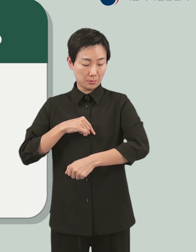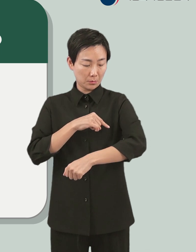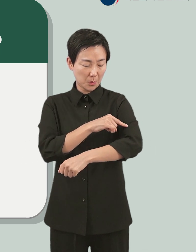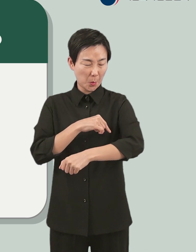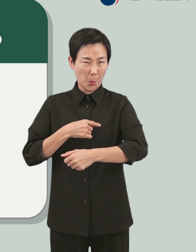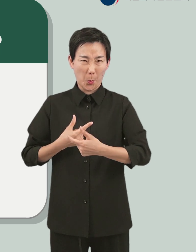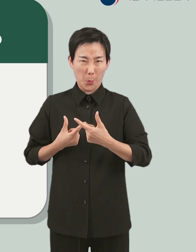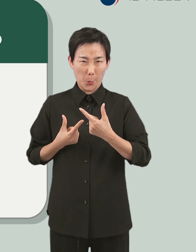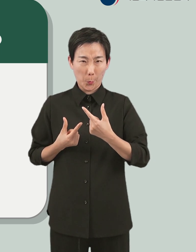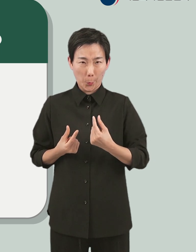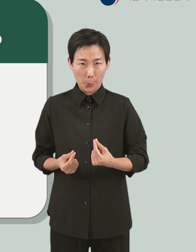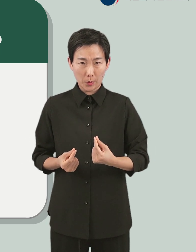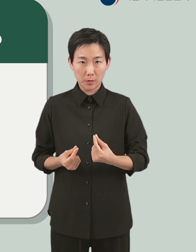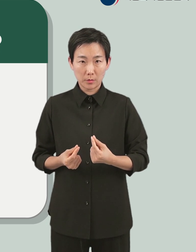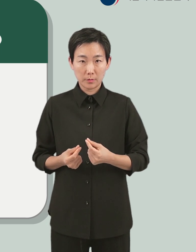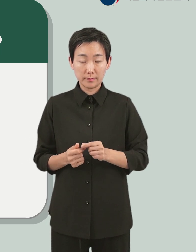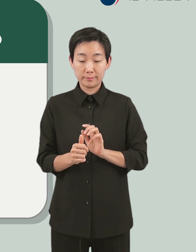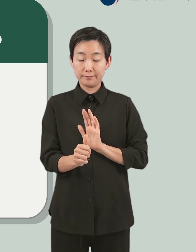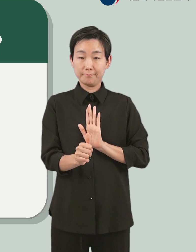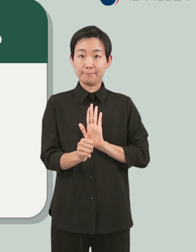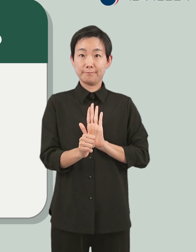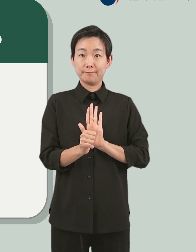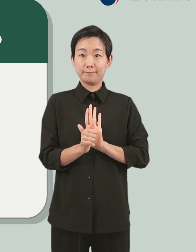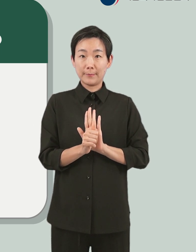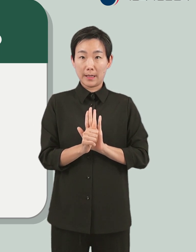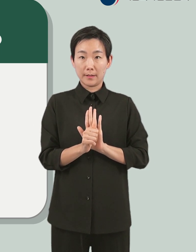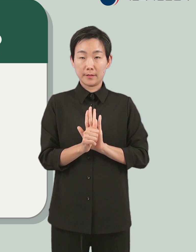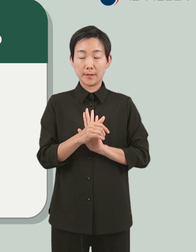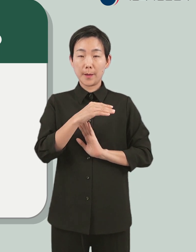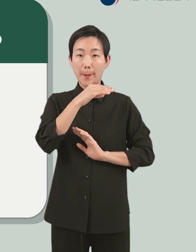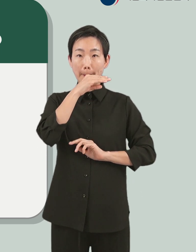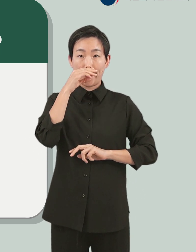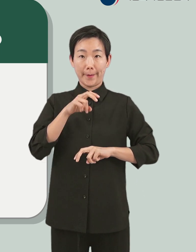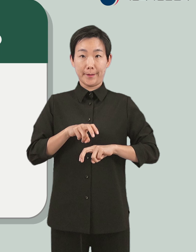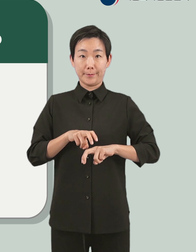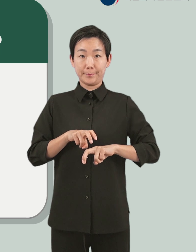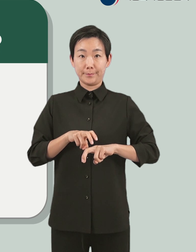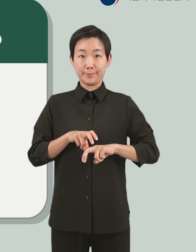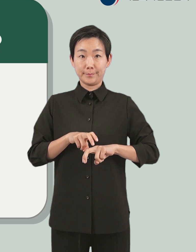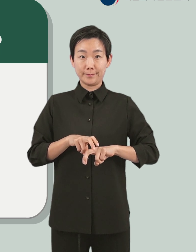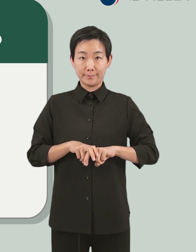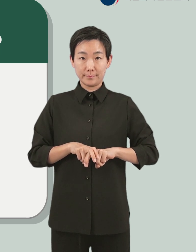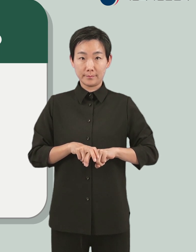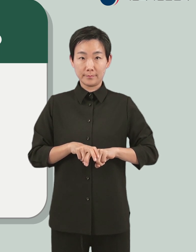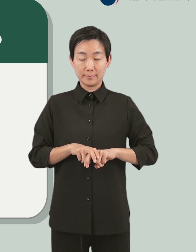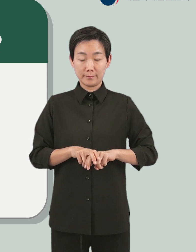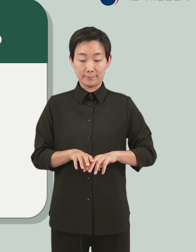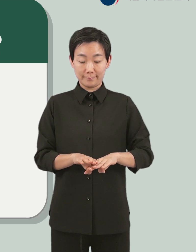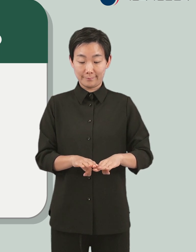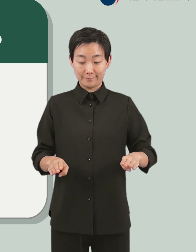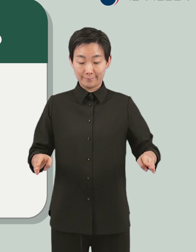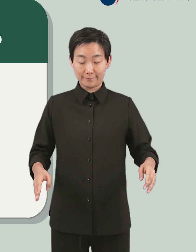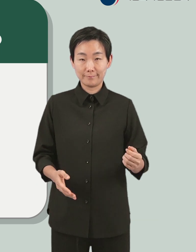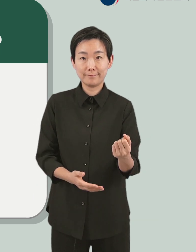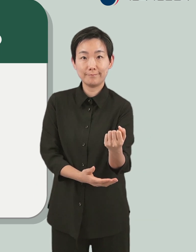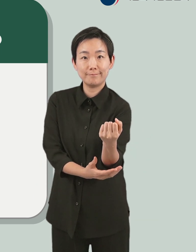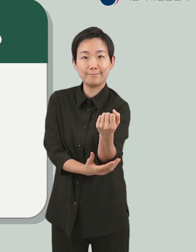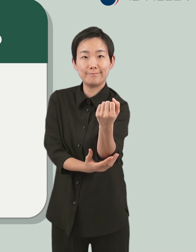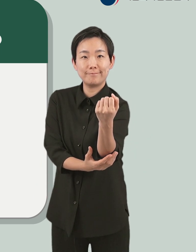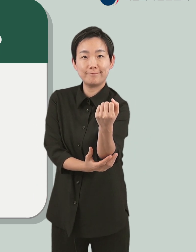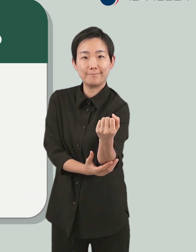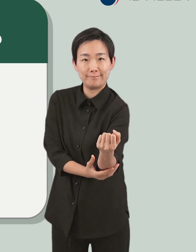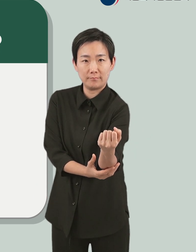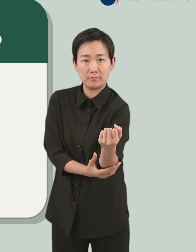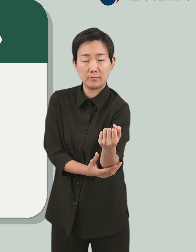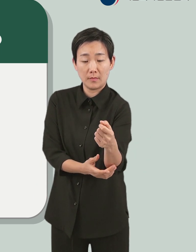2cm 떨어진 위 팔 부분에 감고 핀장과 같은 높이에 위치하도록 합니다. 등을 의자 등받이에 기대고 곧게